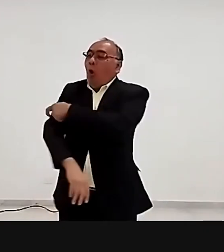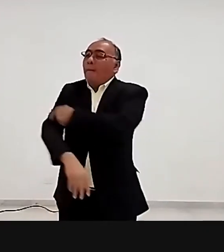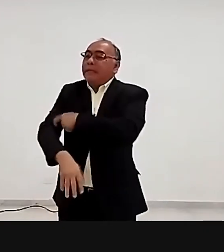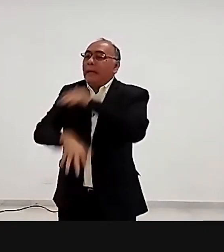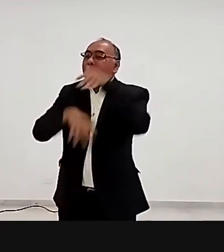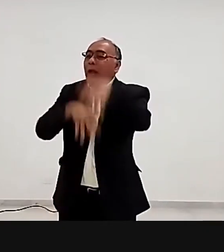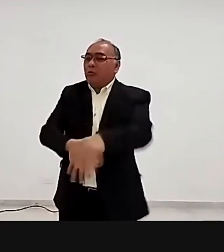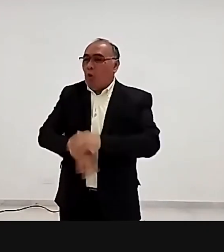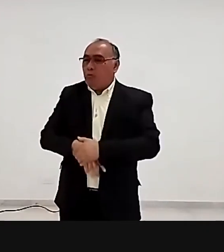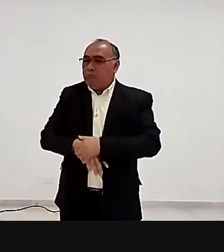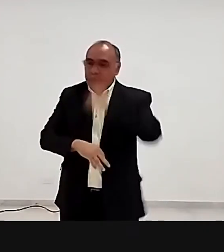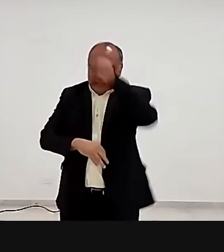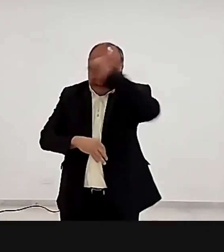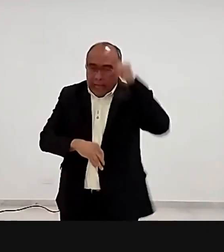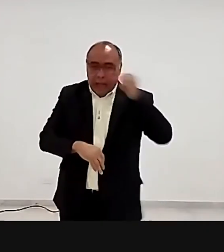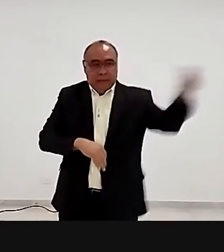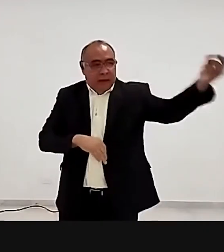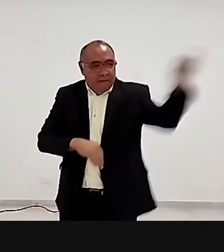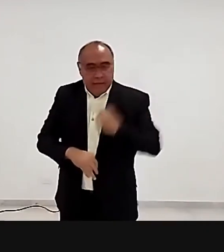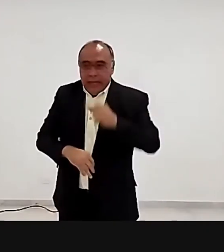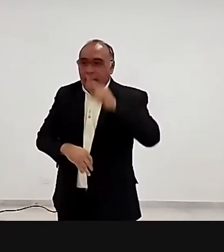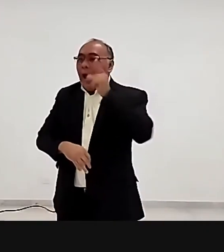pero nosotros